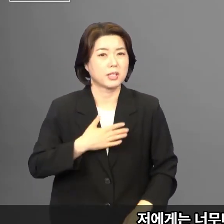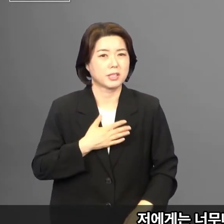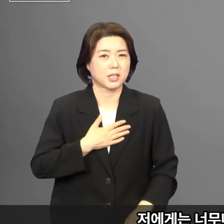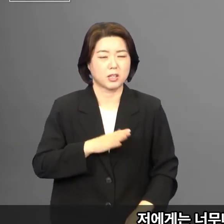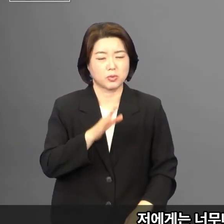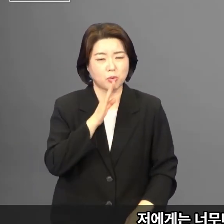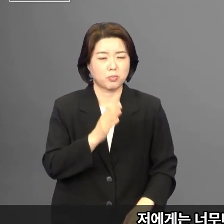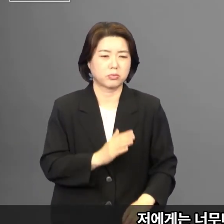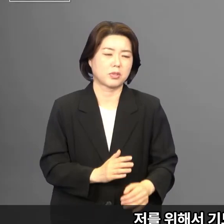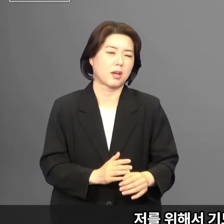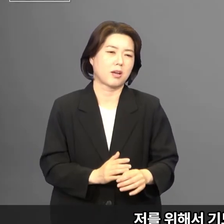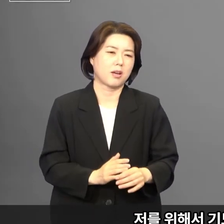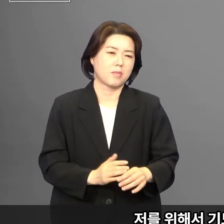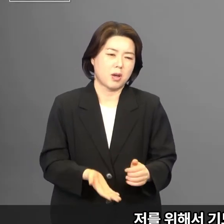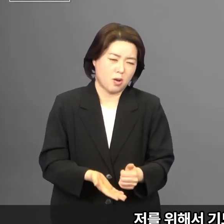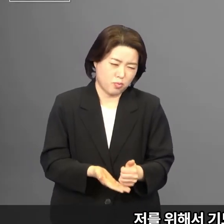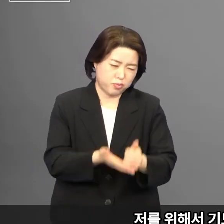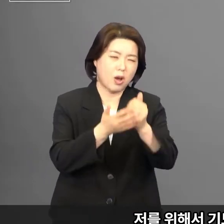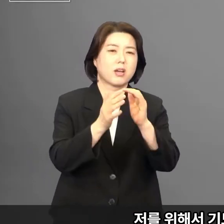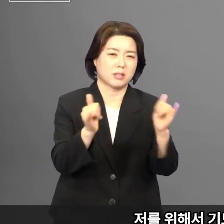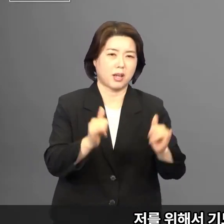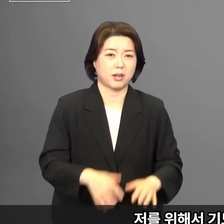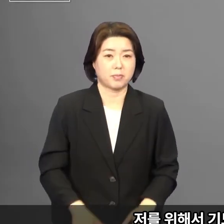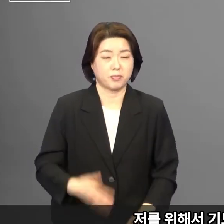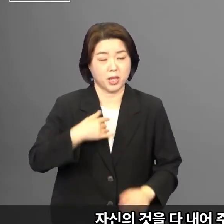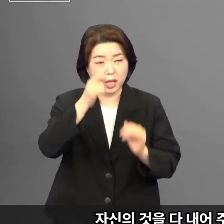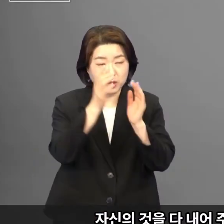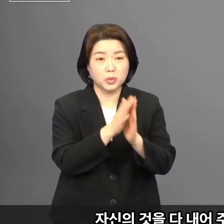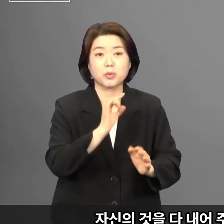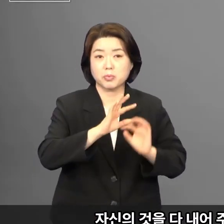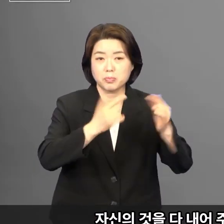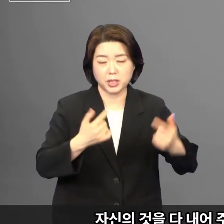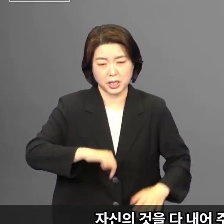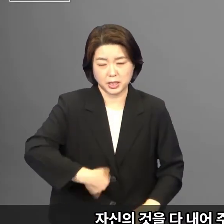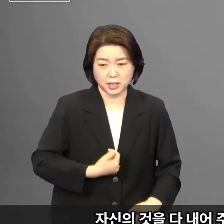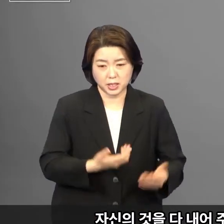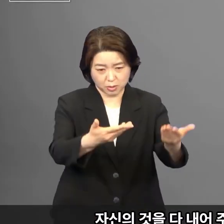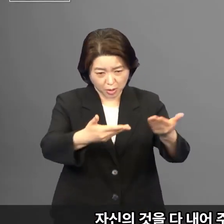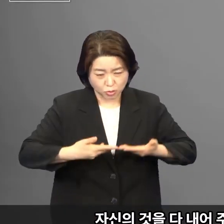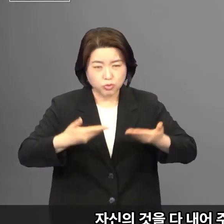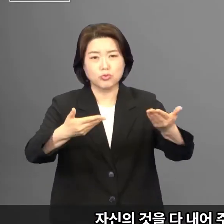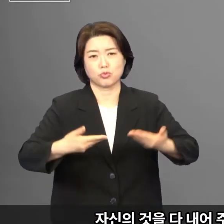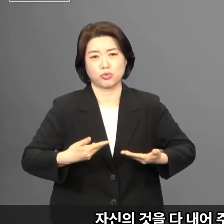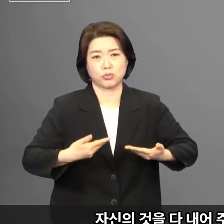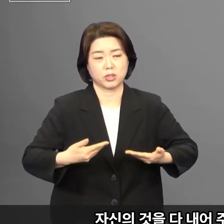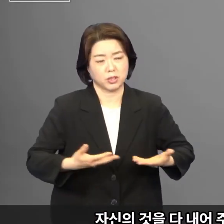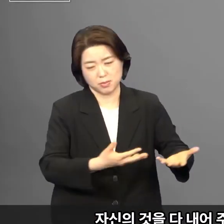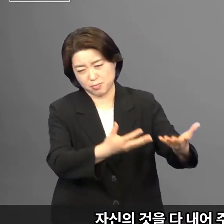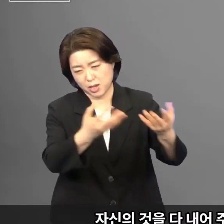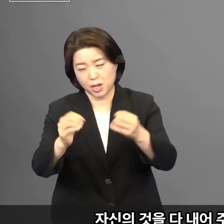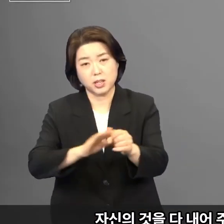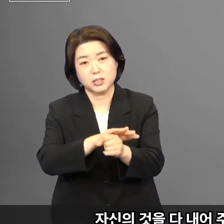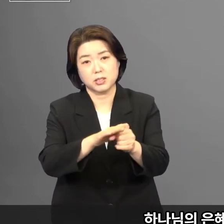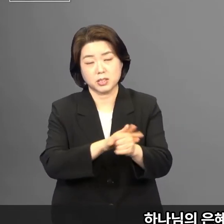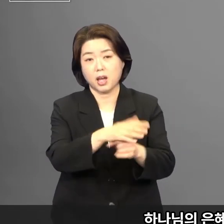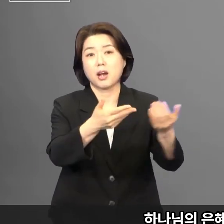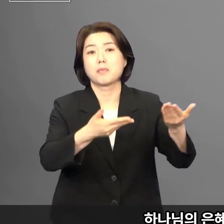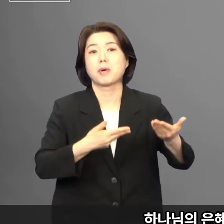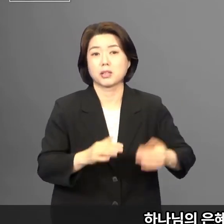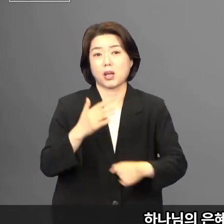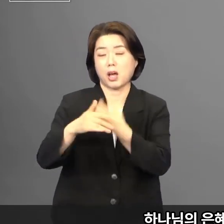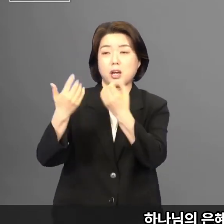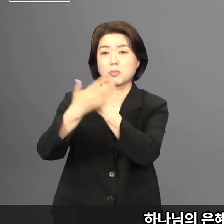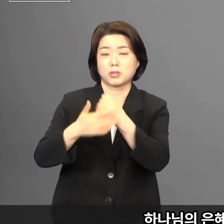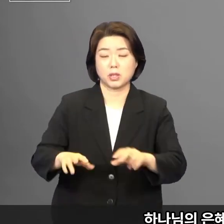너무나 과분한 분들이에요. 저를 위해서 기도해 주실 뿐만 아니라 자신의 것을 다 내어주시는 그 많은 사랑을 받으며 하나님의